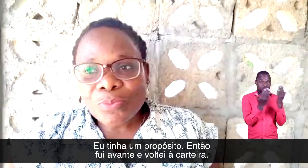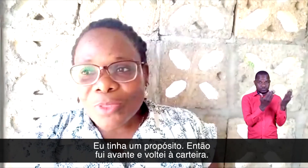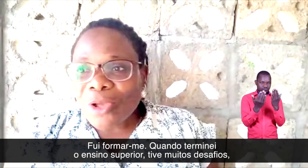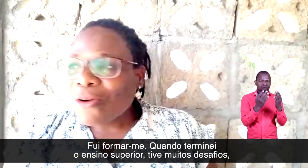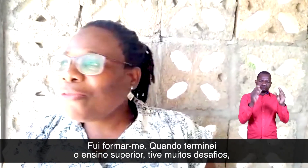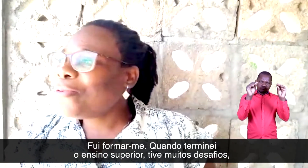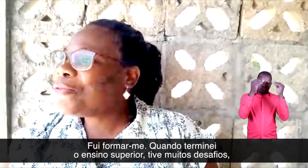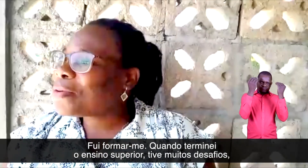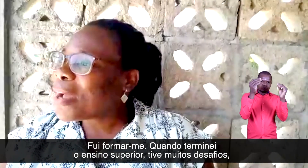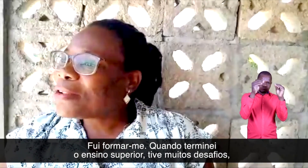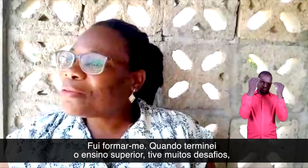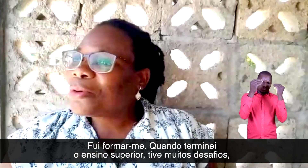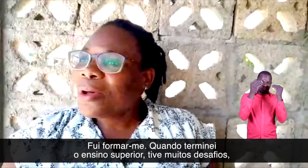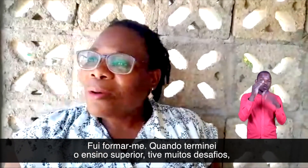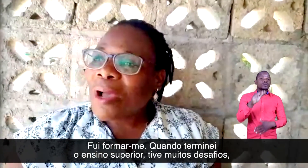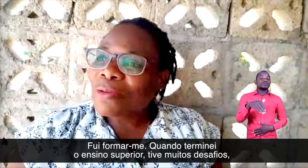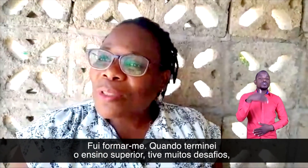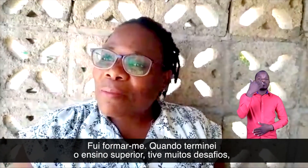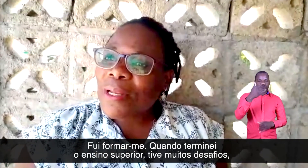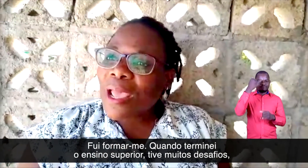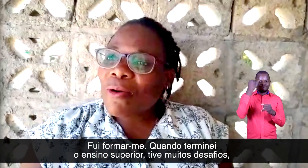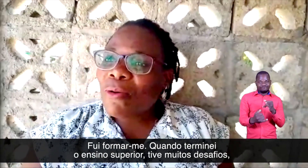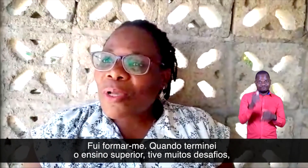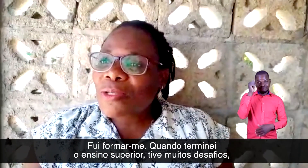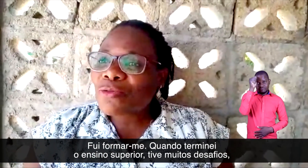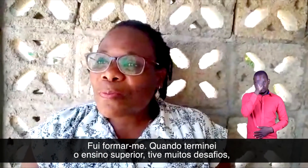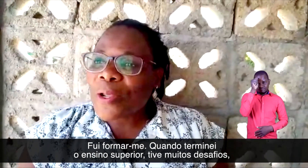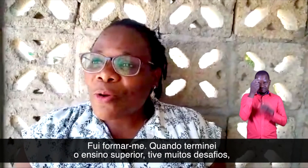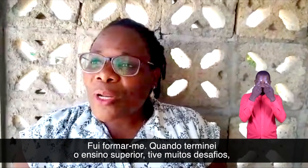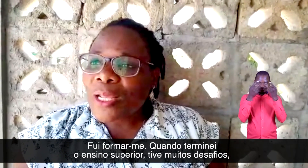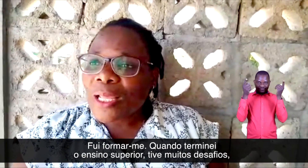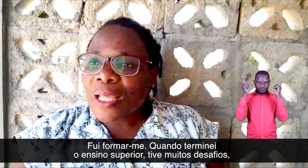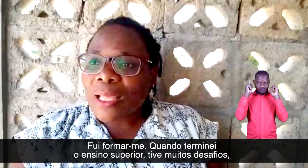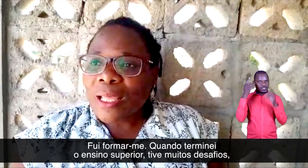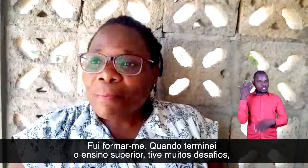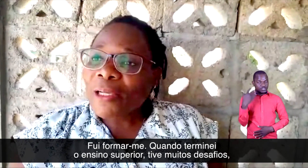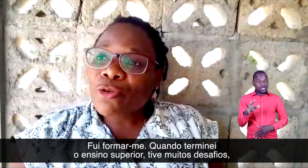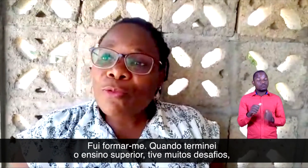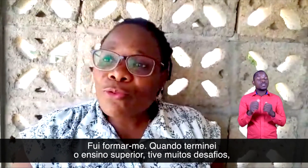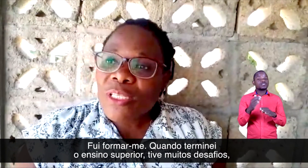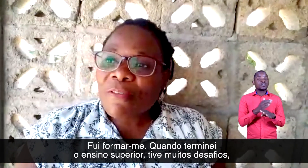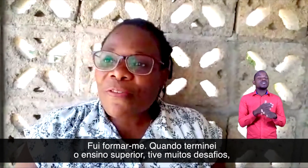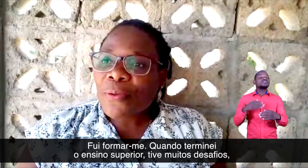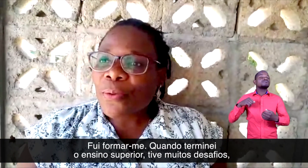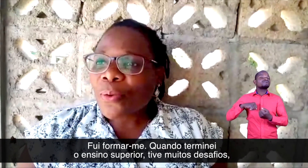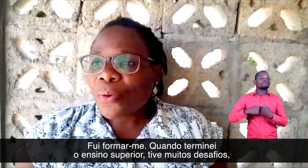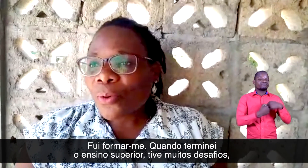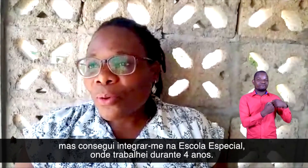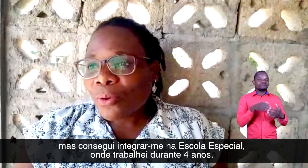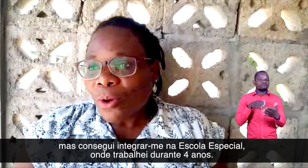Fui me formando. Quando terminei o ensino superior, mas com muito desafio,